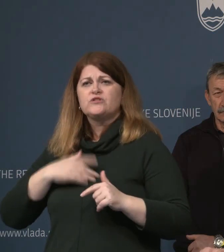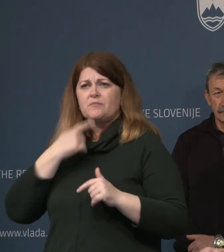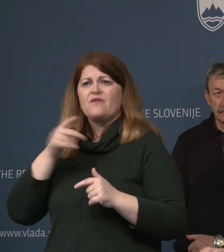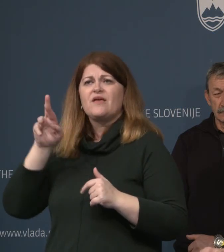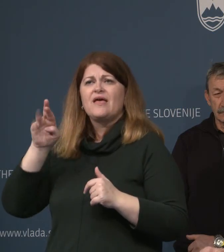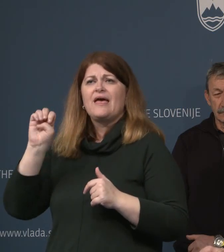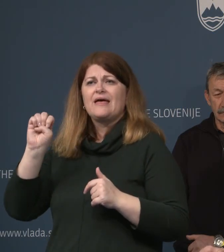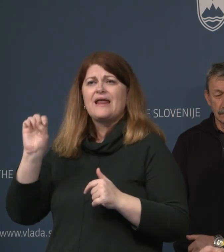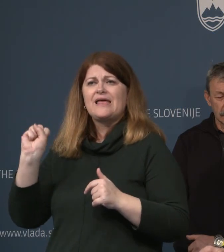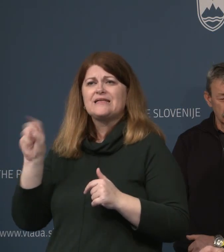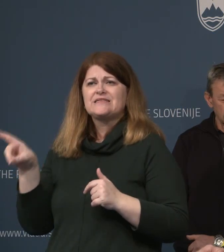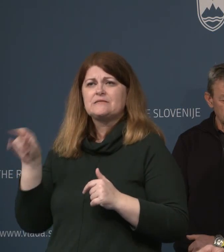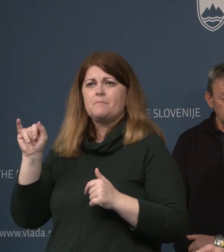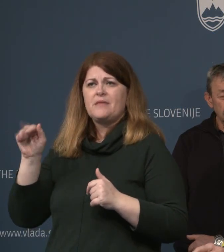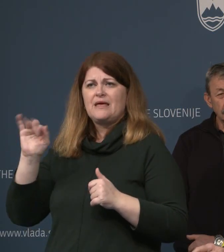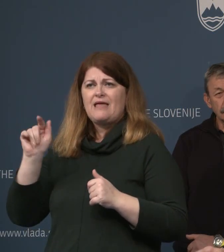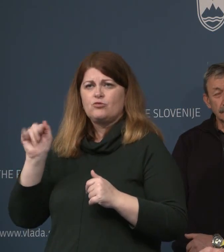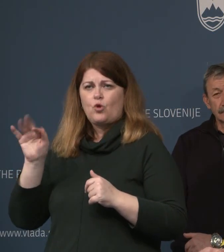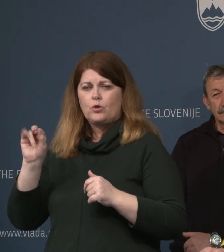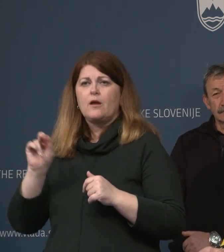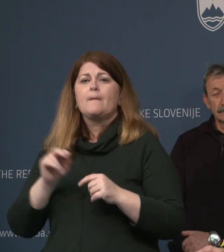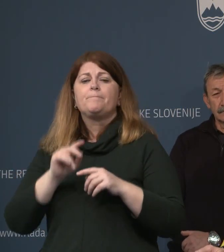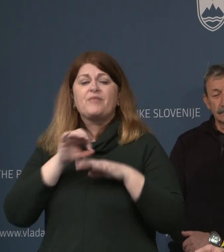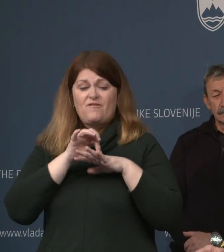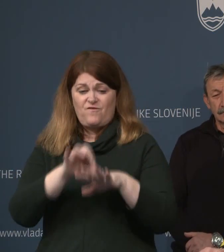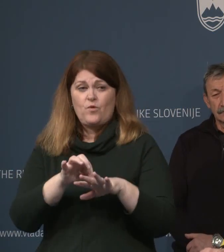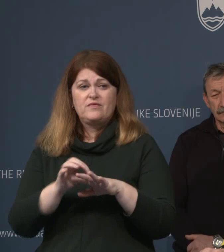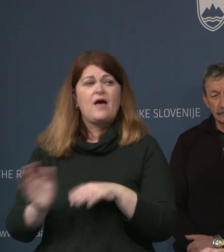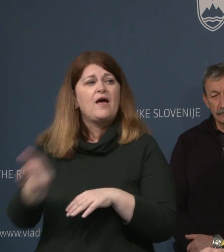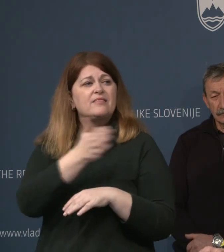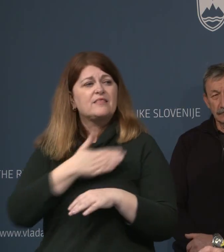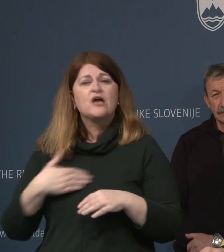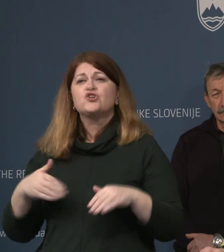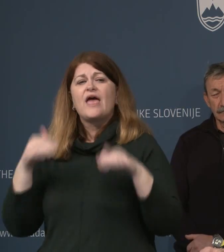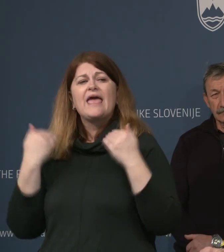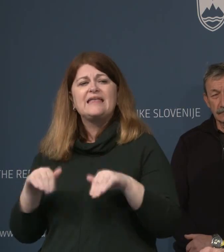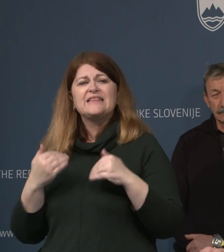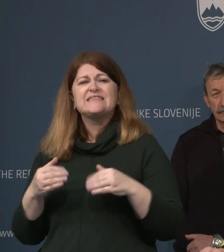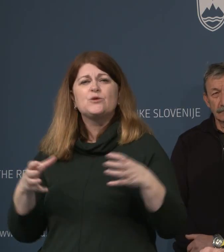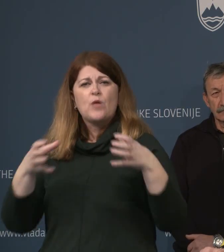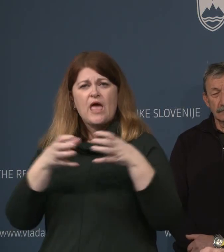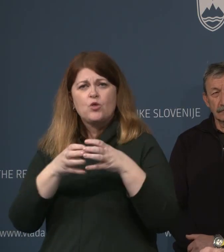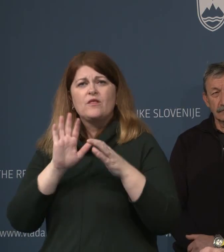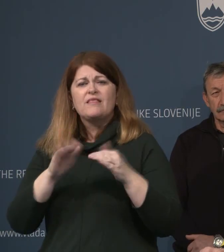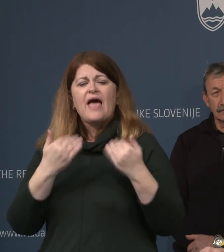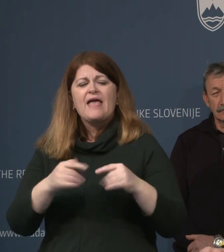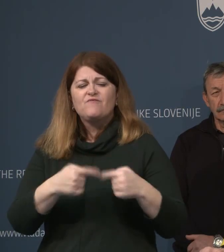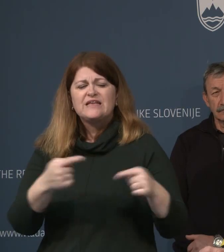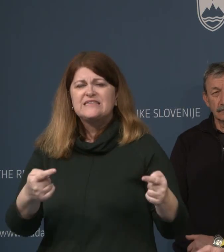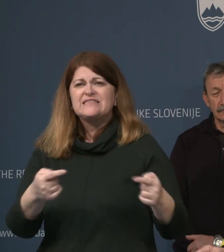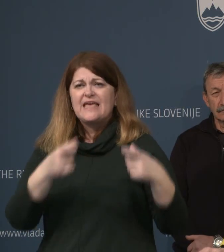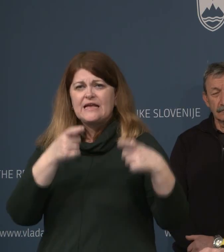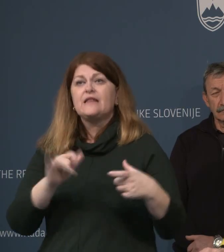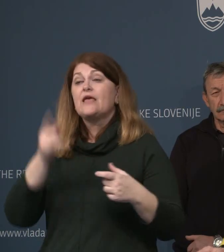respirator in predstojnik oziroma vodja našega intenzivne enote na infekcijski kliniki